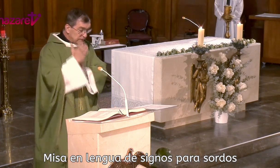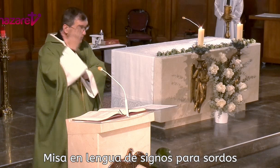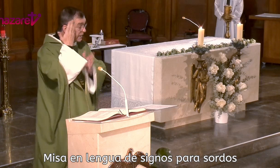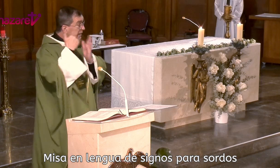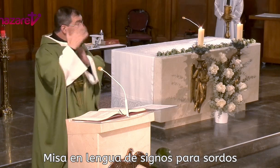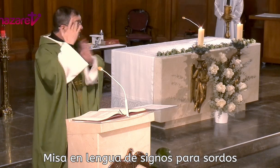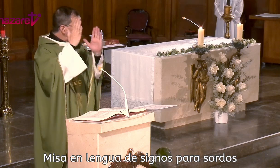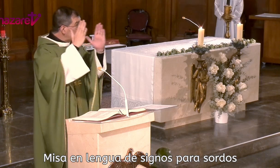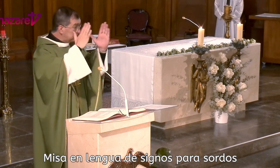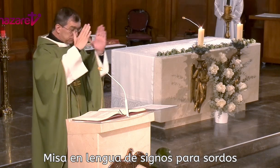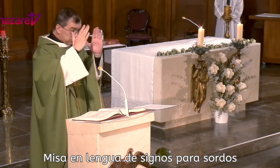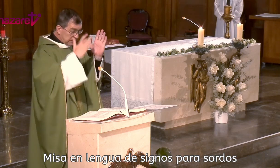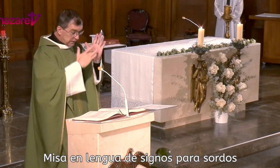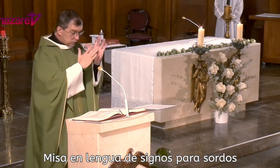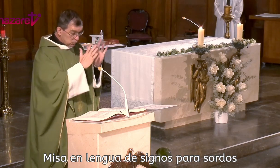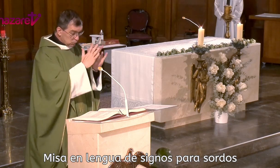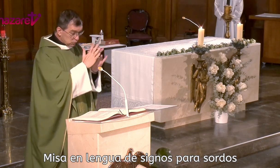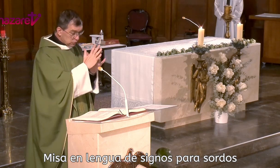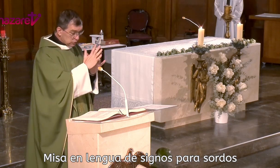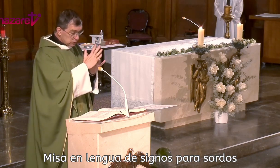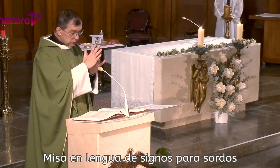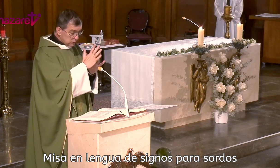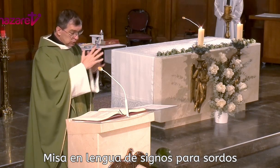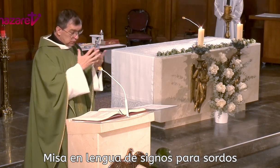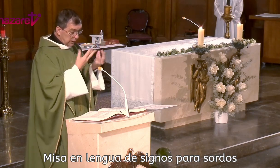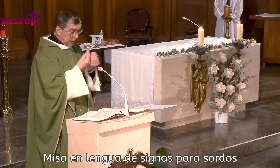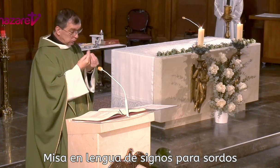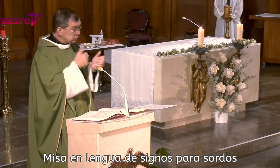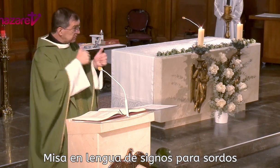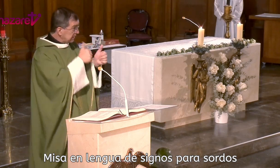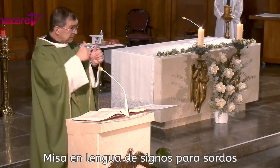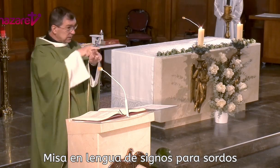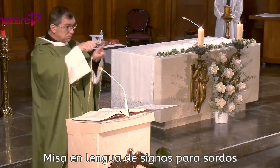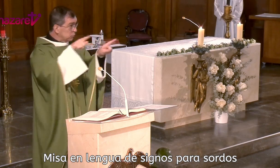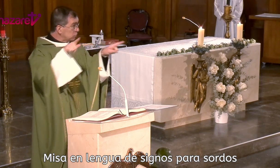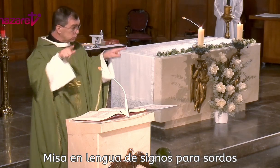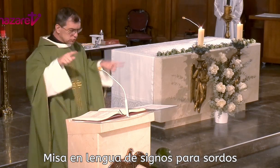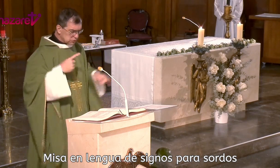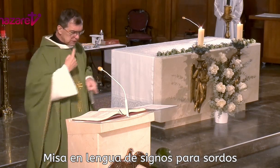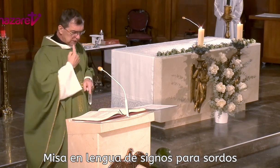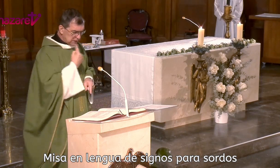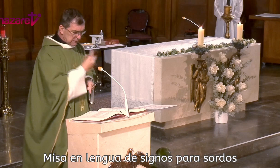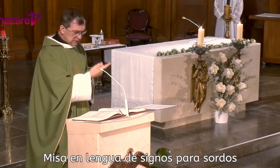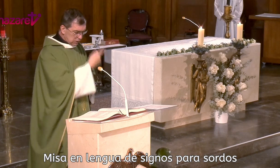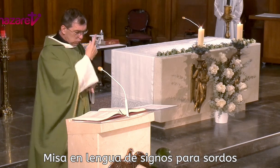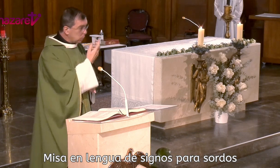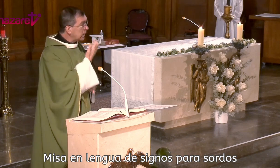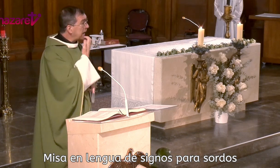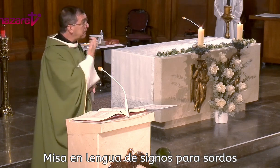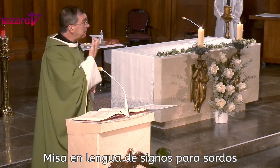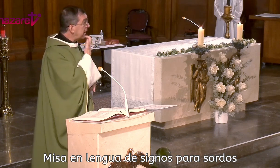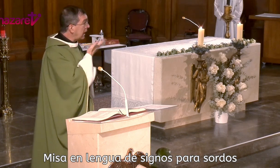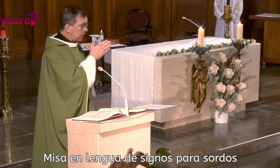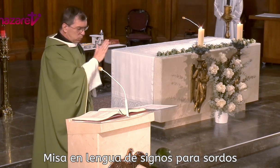En aquel tiempo Jesús a los discípulos dijo una parábola.